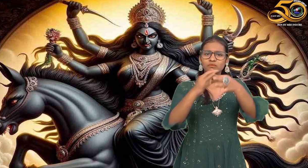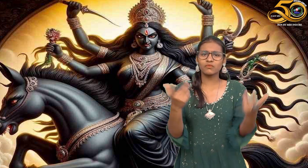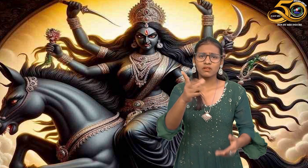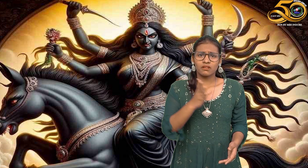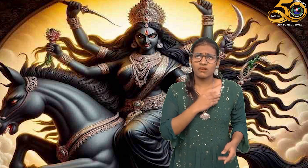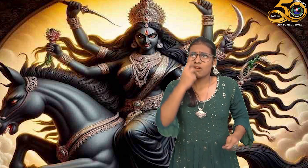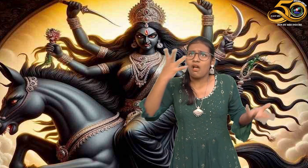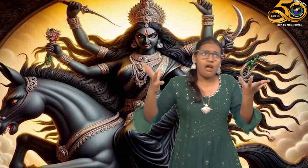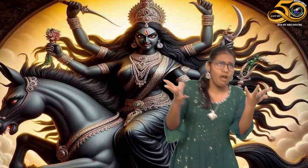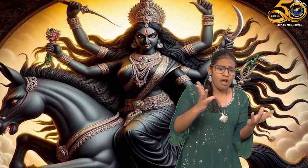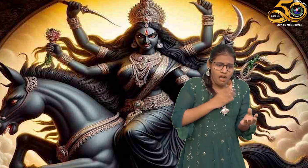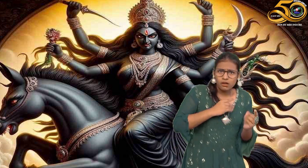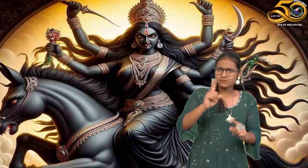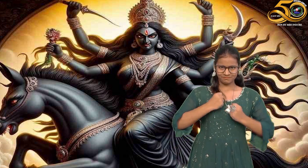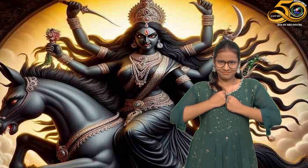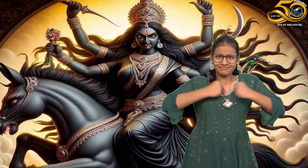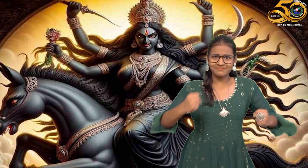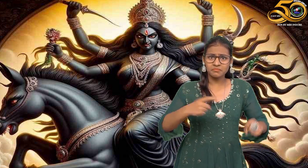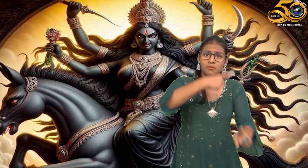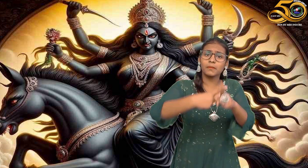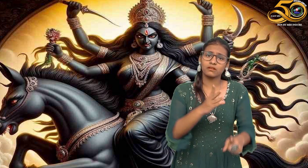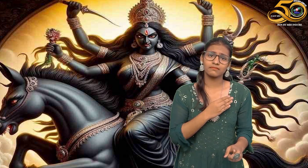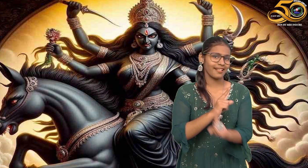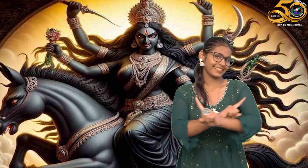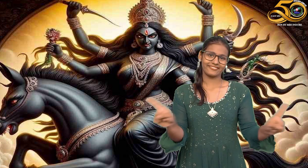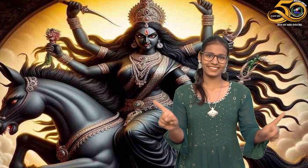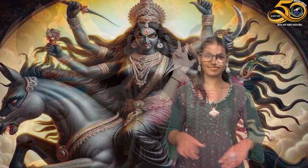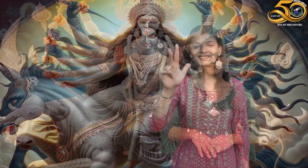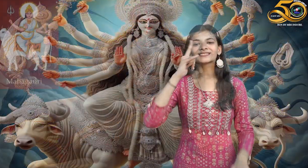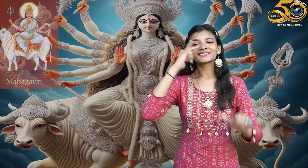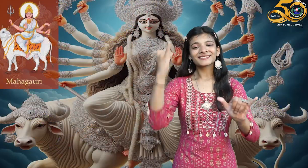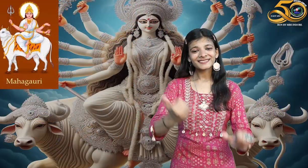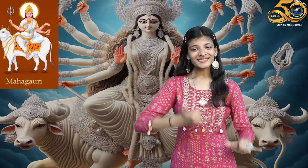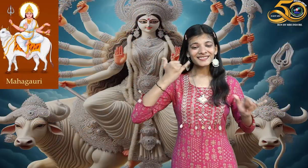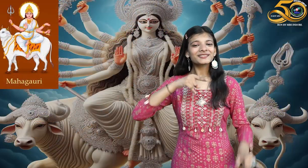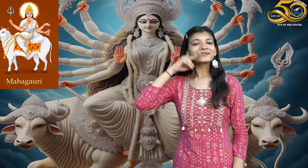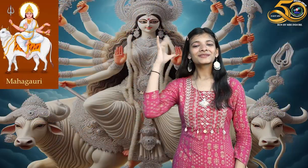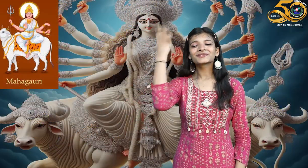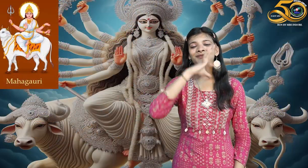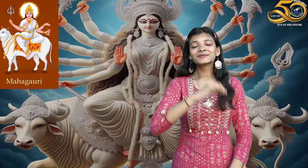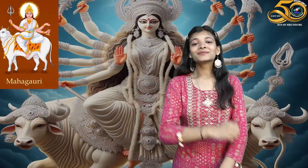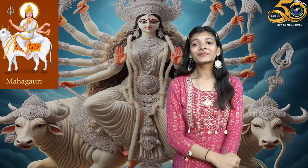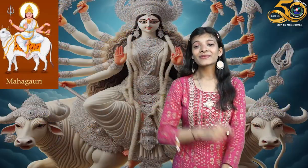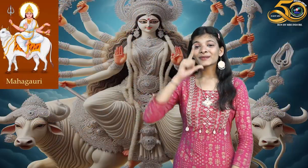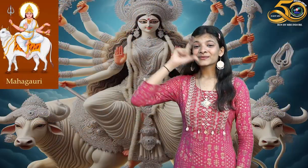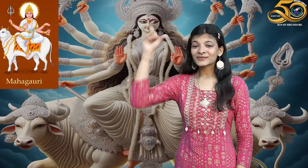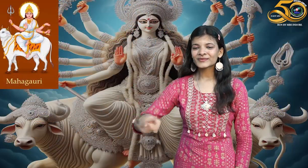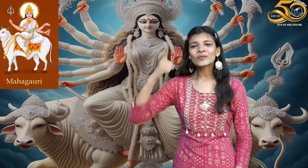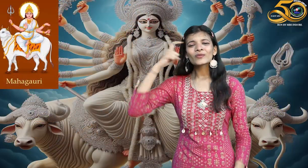कालरात्री निडरता तथा शक्ती का प्रतिक है इसले दिन, मा महागौरी को संबर पे थोलता है मा महागौरी